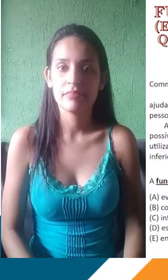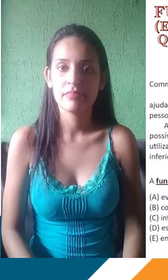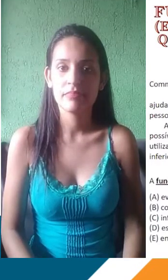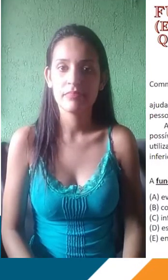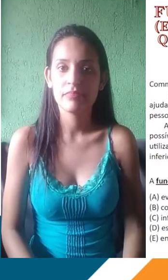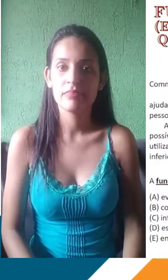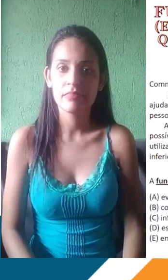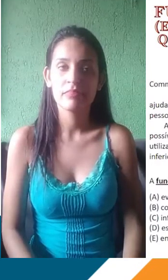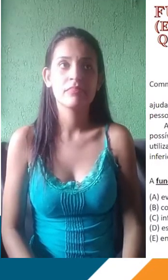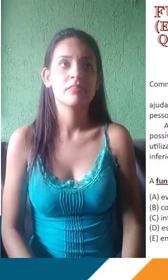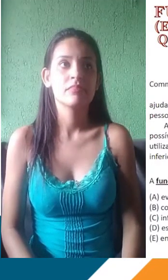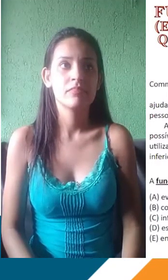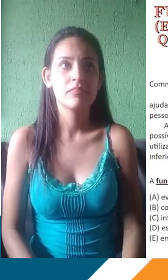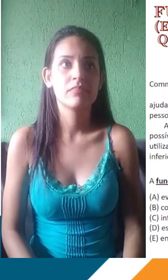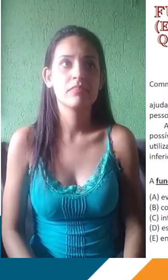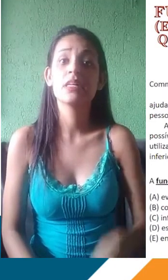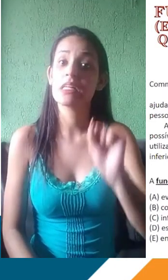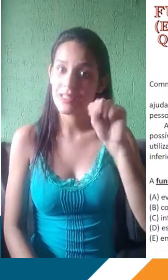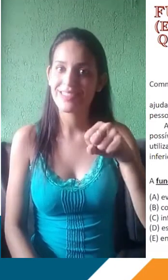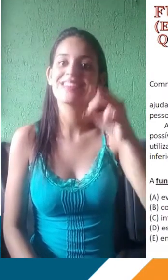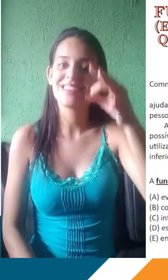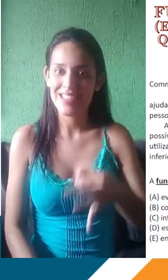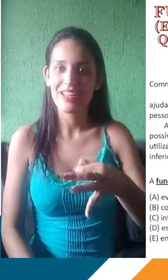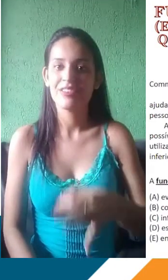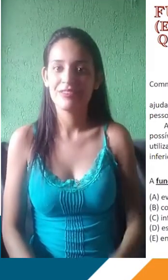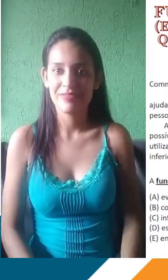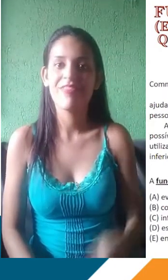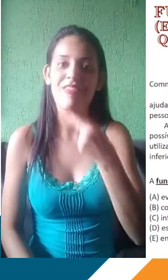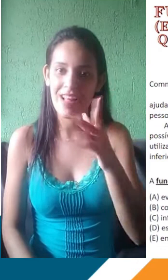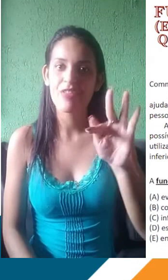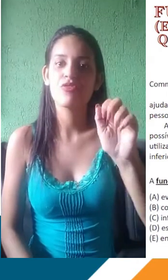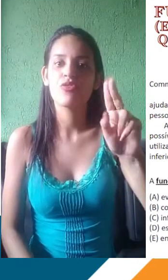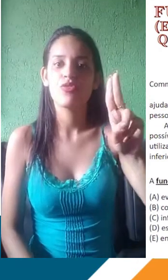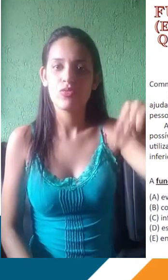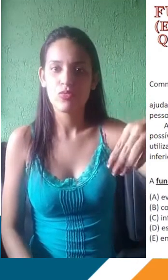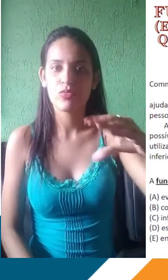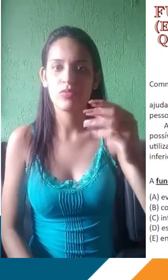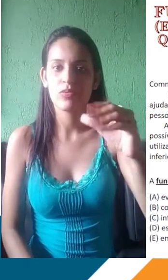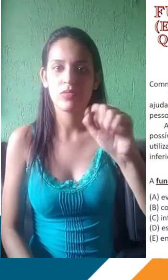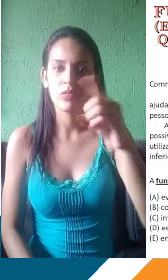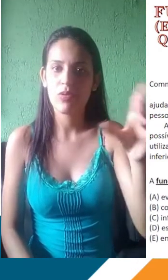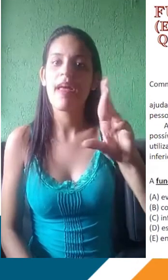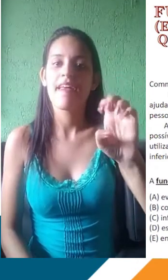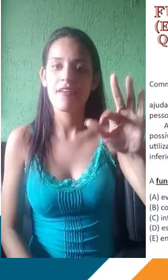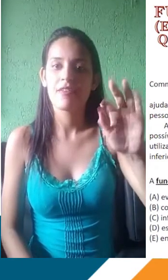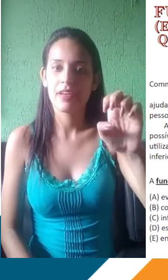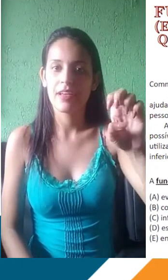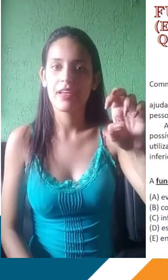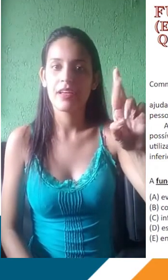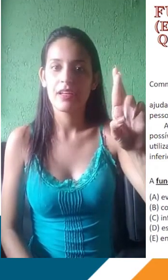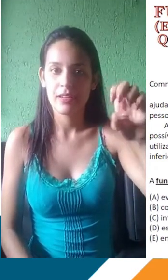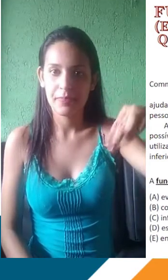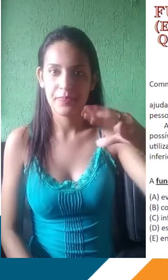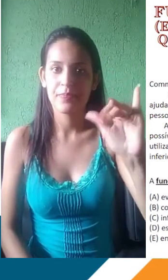da função referencial. Mas além disso, vamos ver outras questões, outras alternativas. A letra B trata da